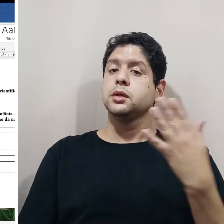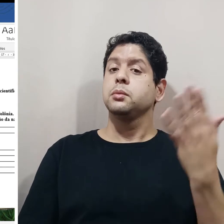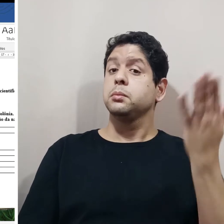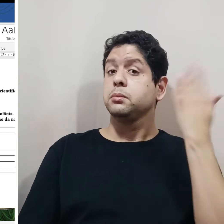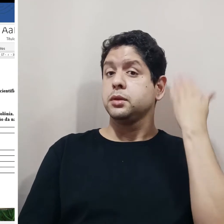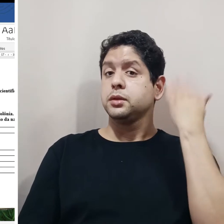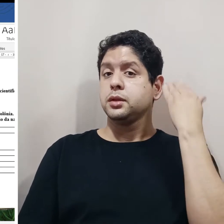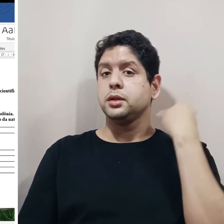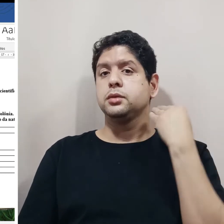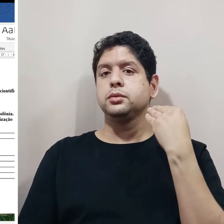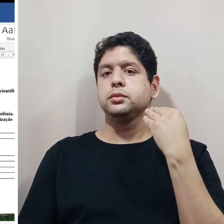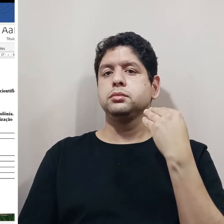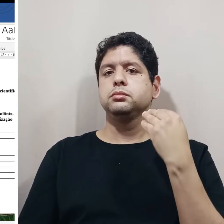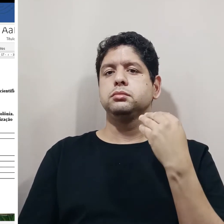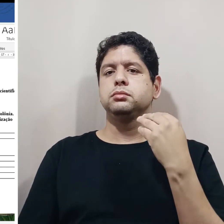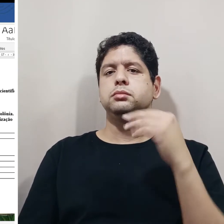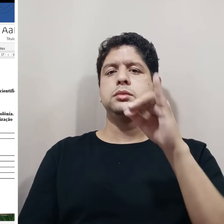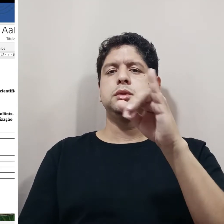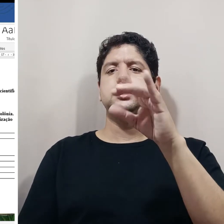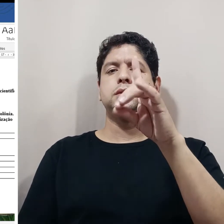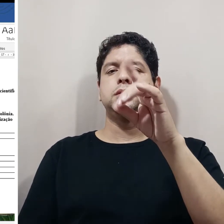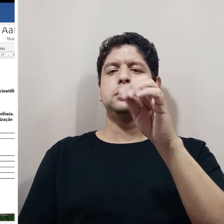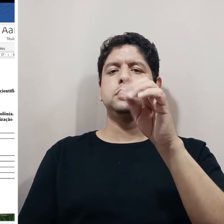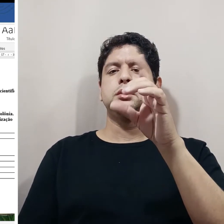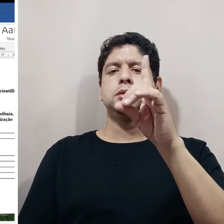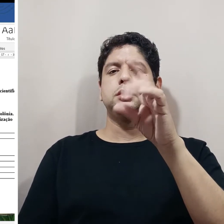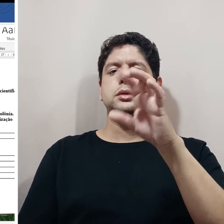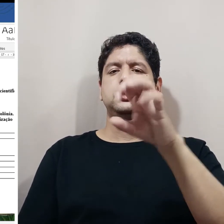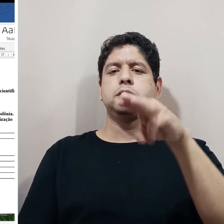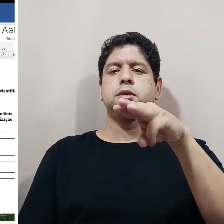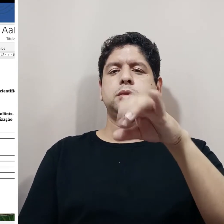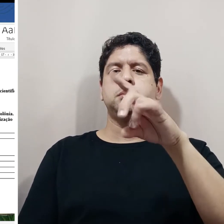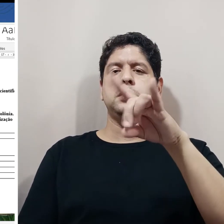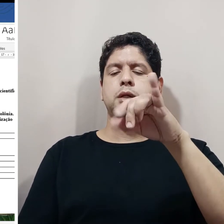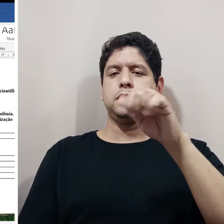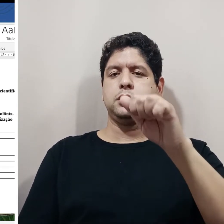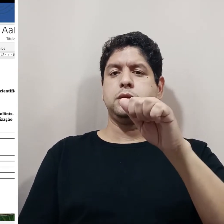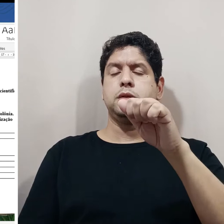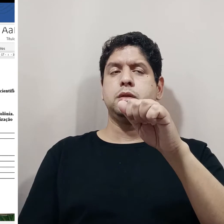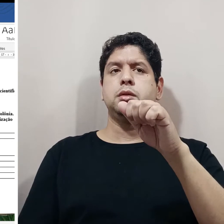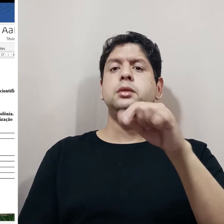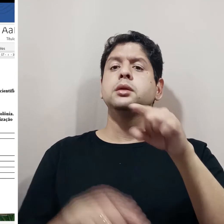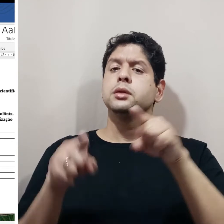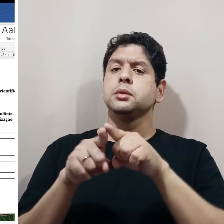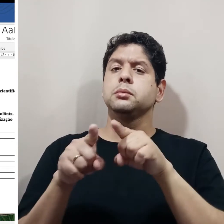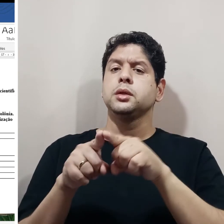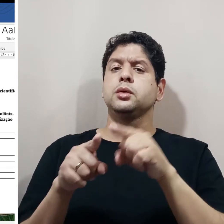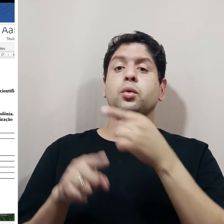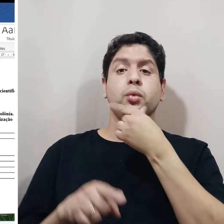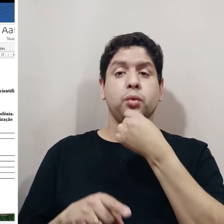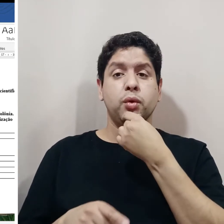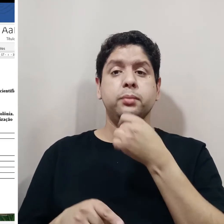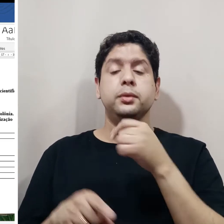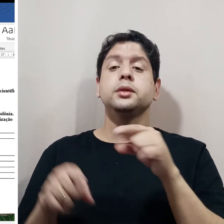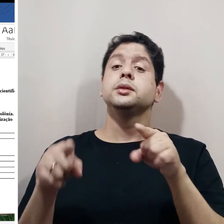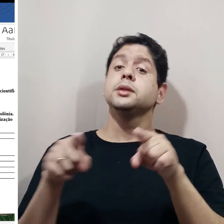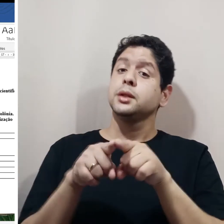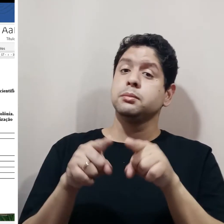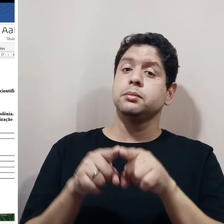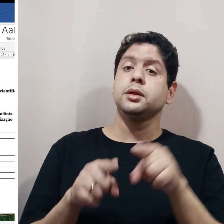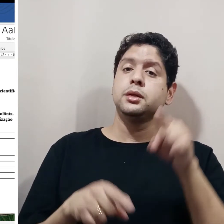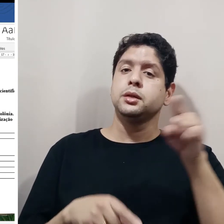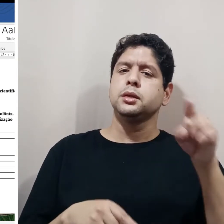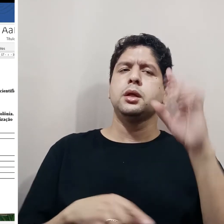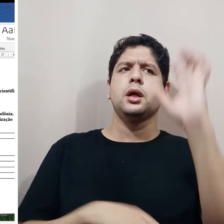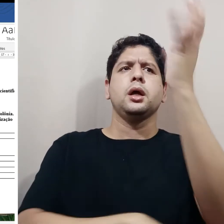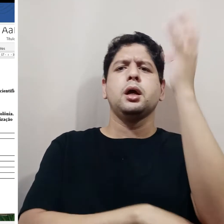da natureza, né? Assim como o homem não era bem visto durante a Idade Média, a natureza também não era, né?